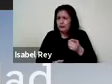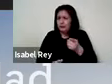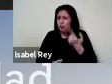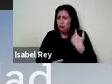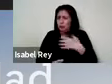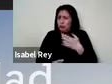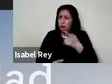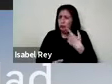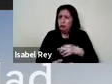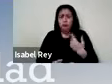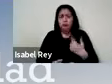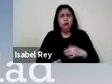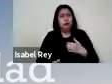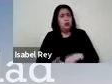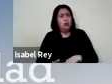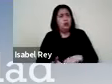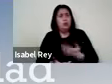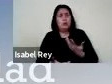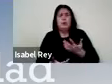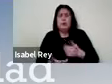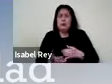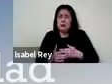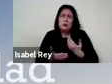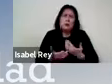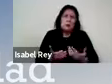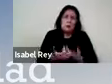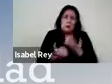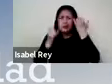un incansable innovador, ¿no?